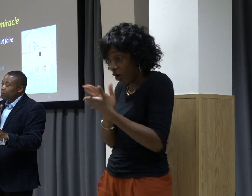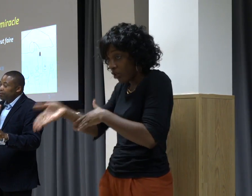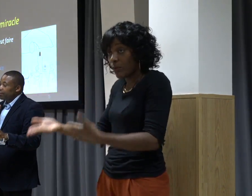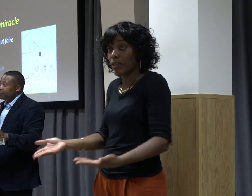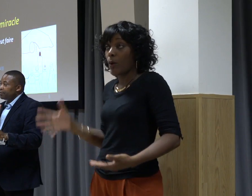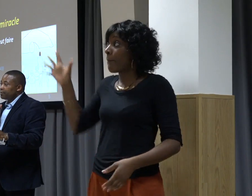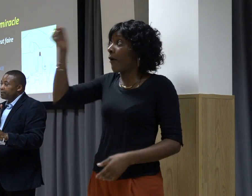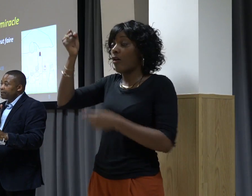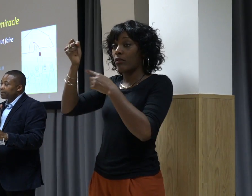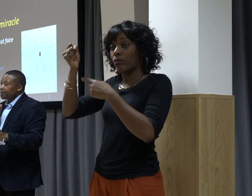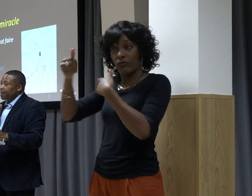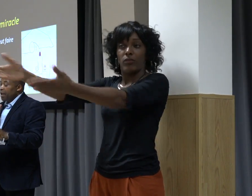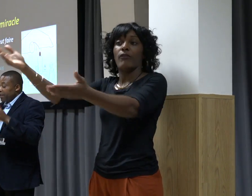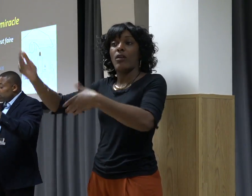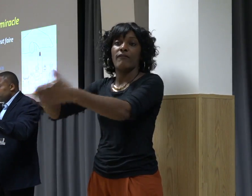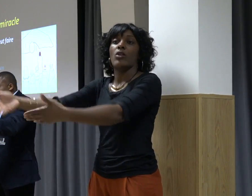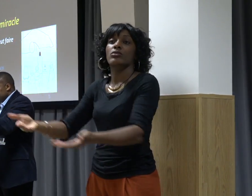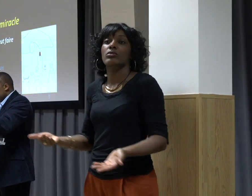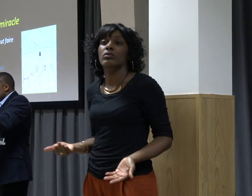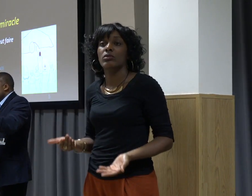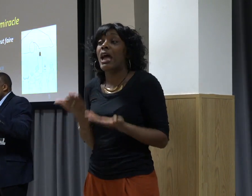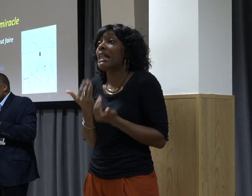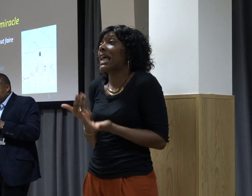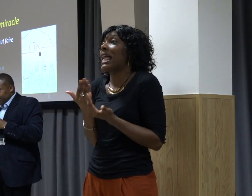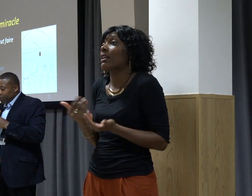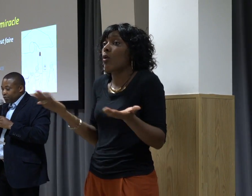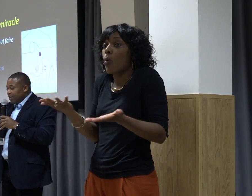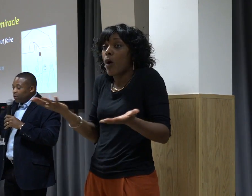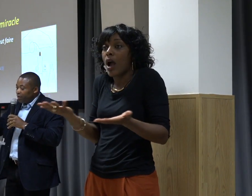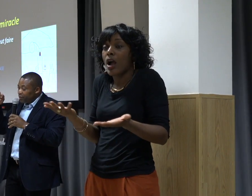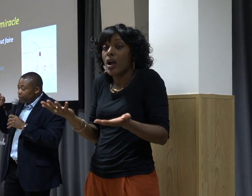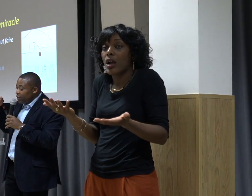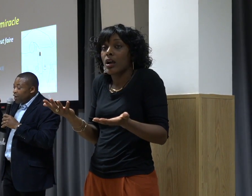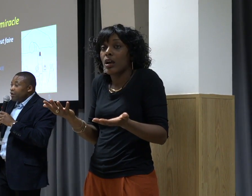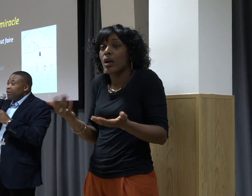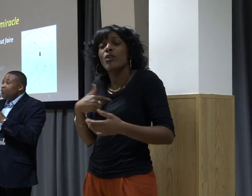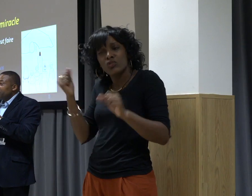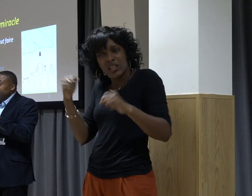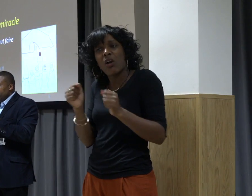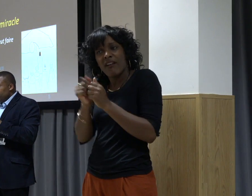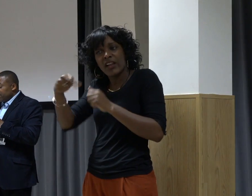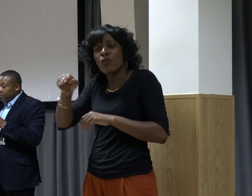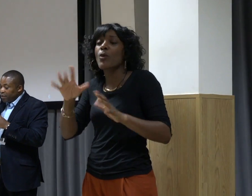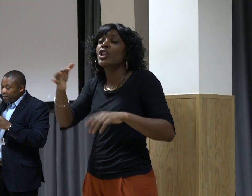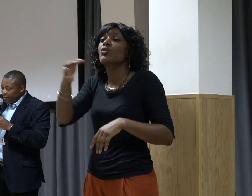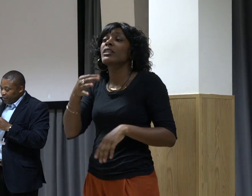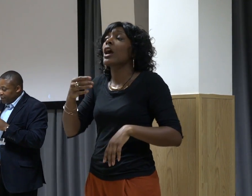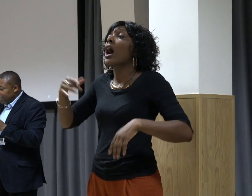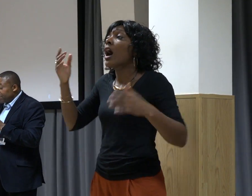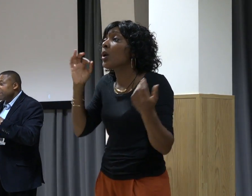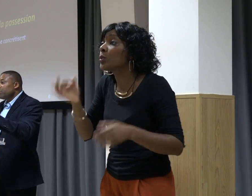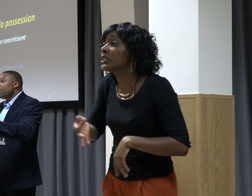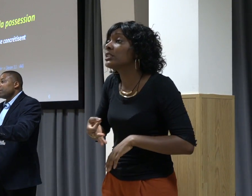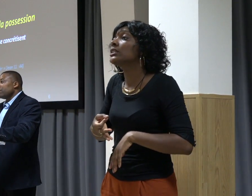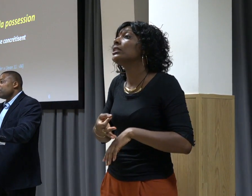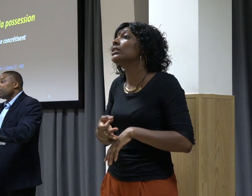position. Parce que, et je suis d'accord avec vous, vous me diriez, oui, c'est bien, ça s'est